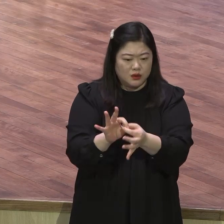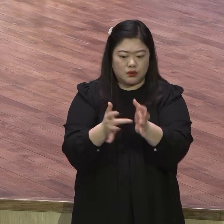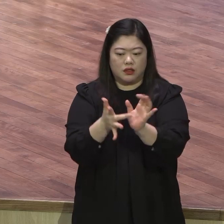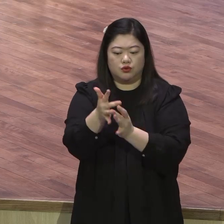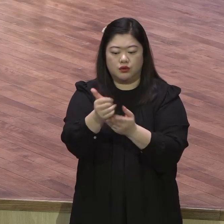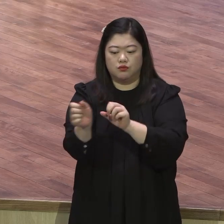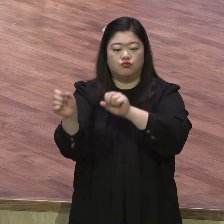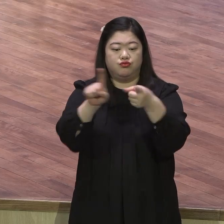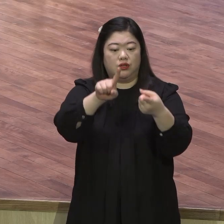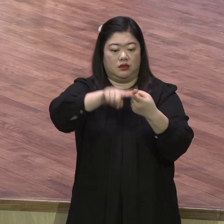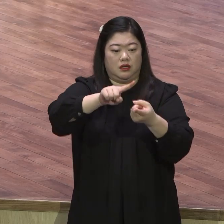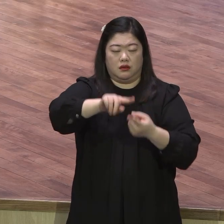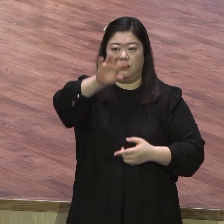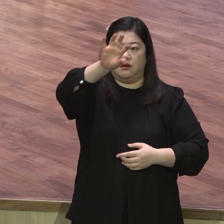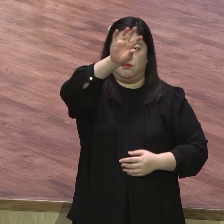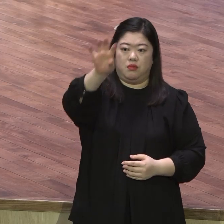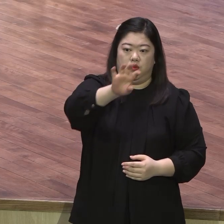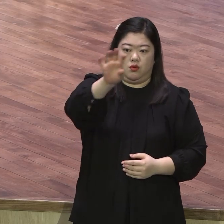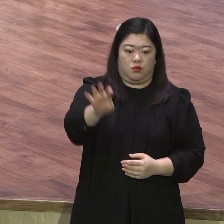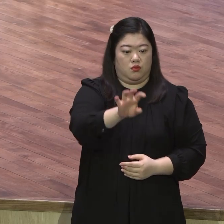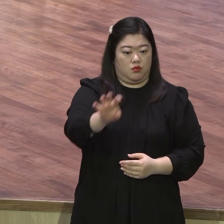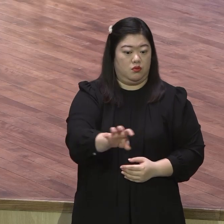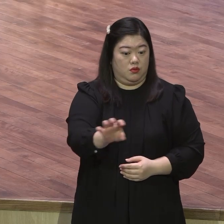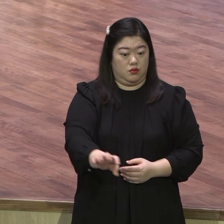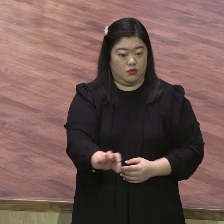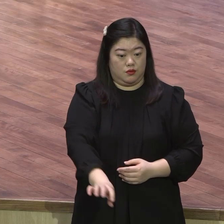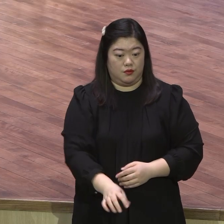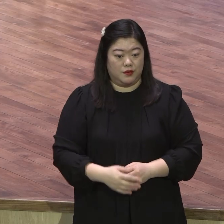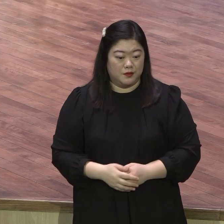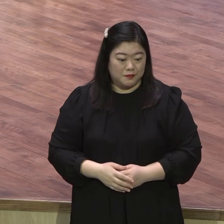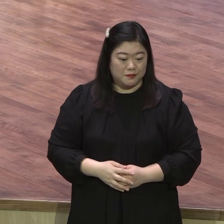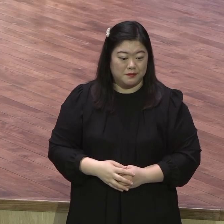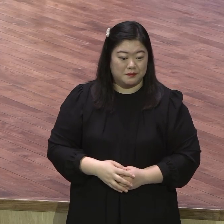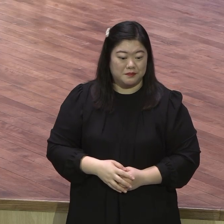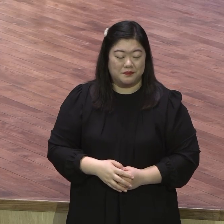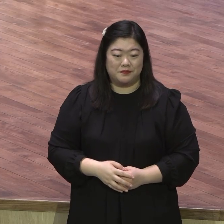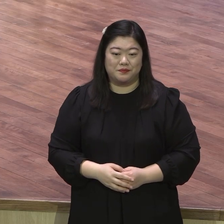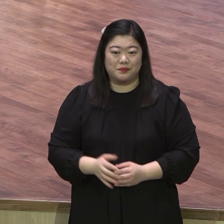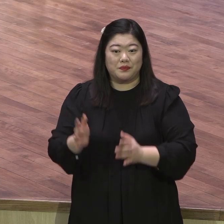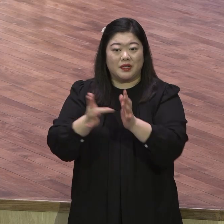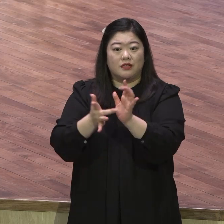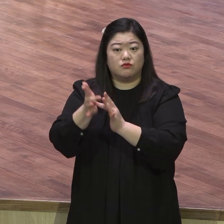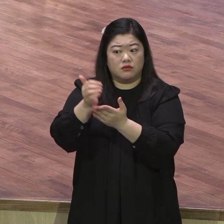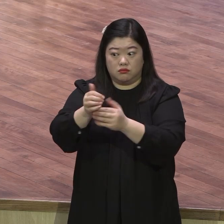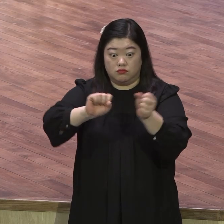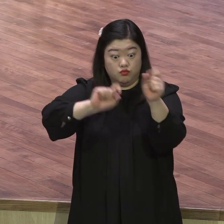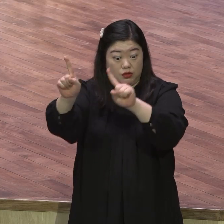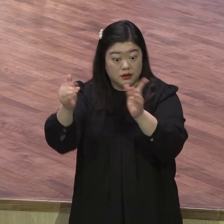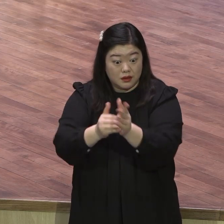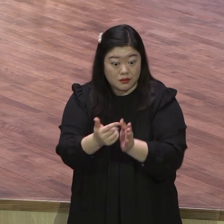예수 부활을 강조했어요. 예수 부활